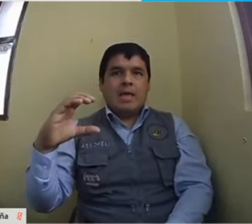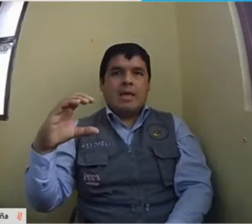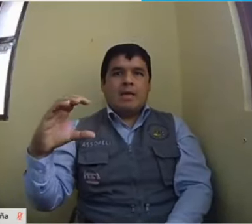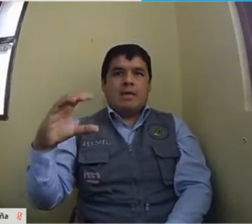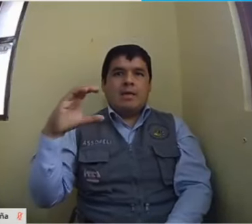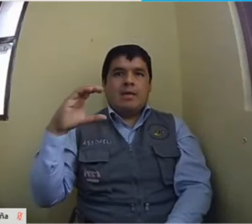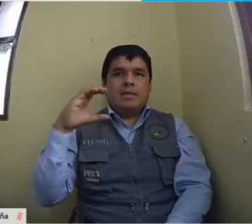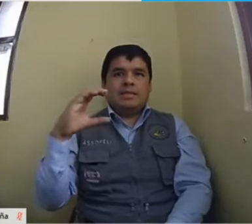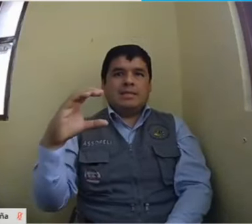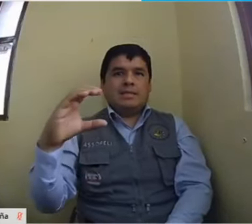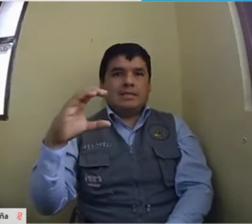Es la letra C.